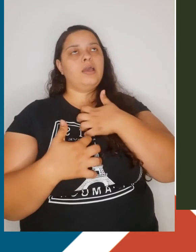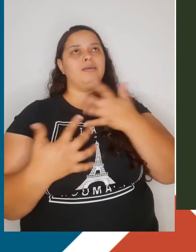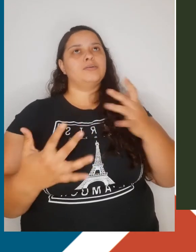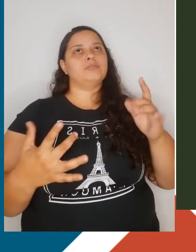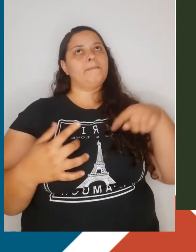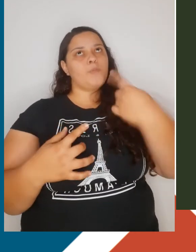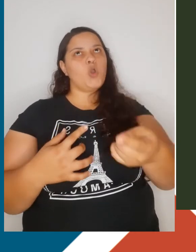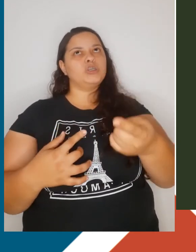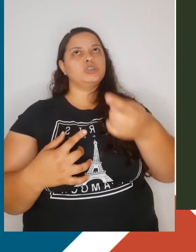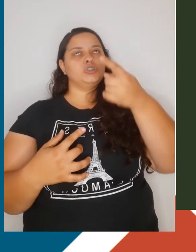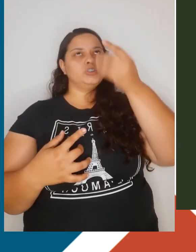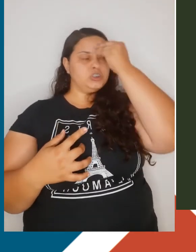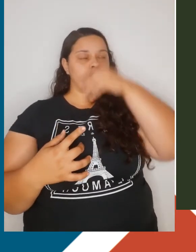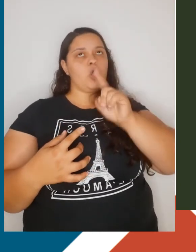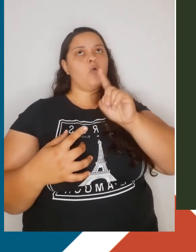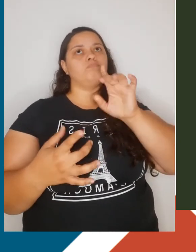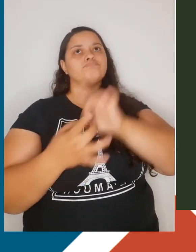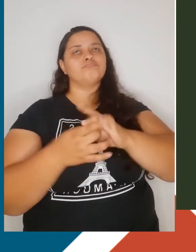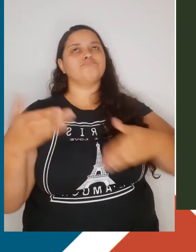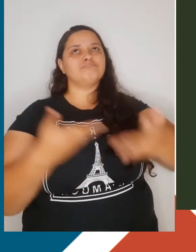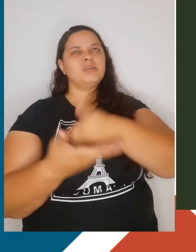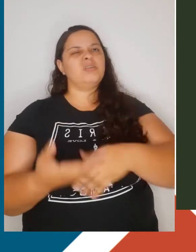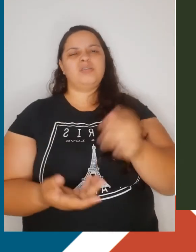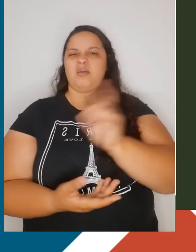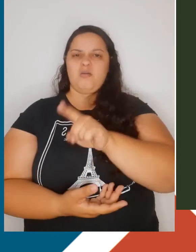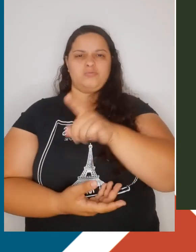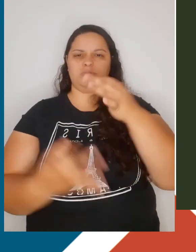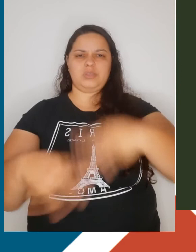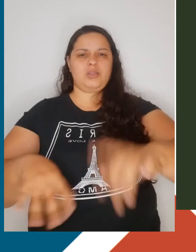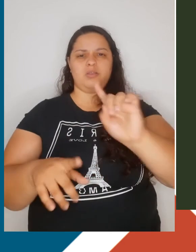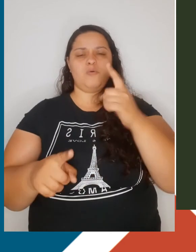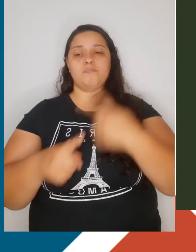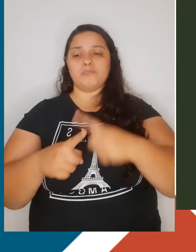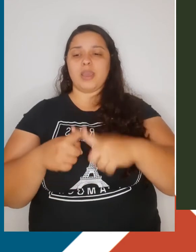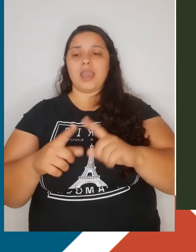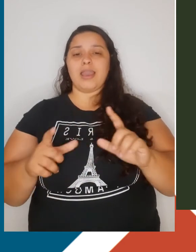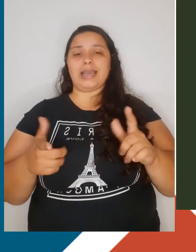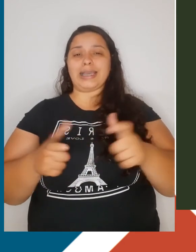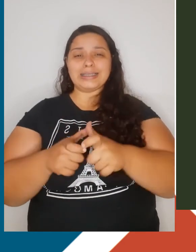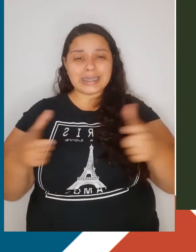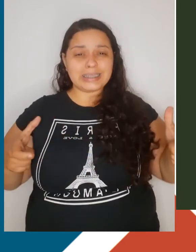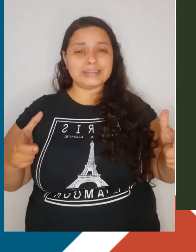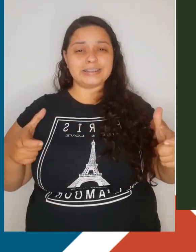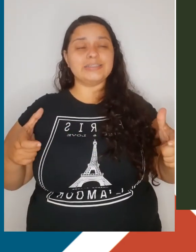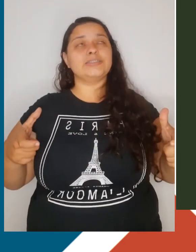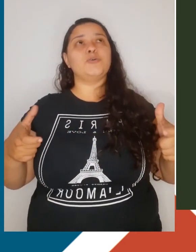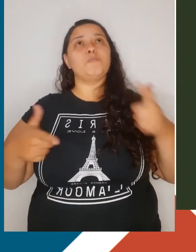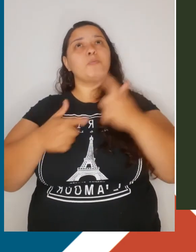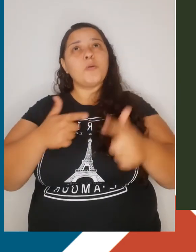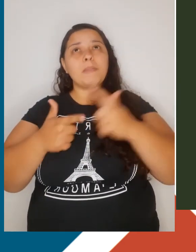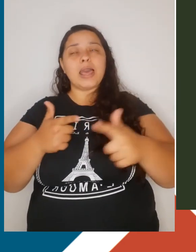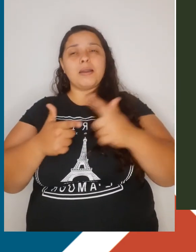substituiriam as rivalidades pela mútua cooperação. Essa alternativa está incorreta. Na verdade, uma das grandes